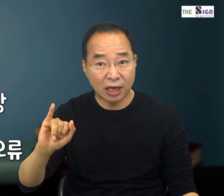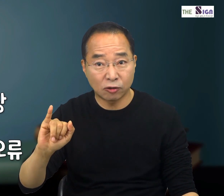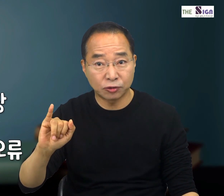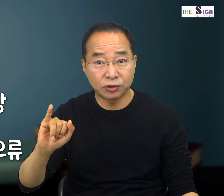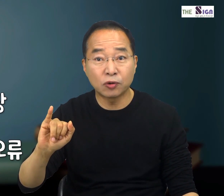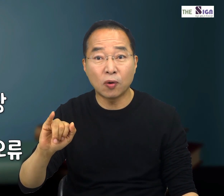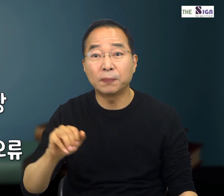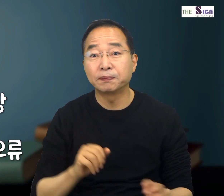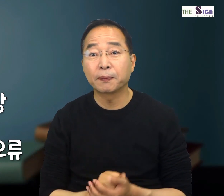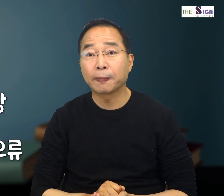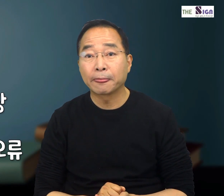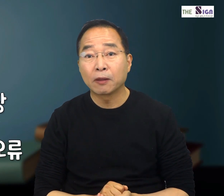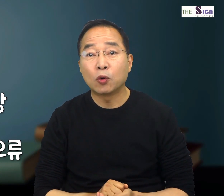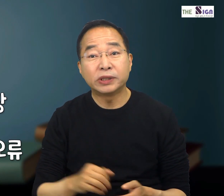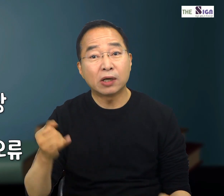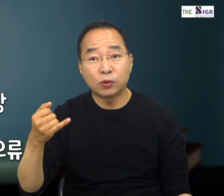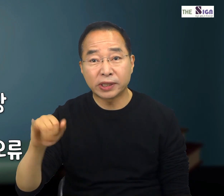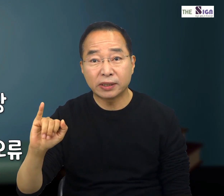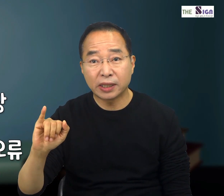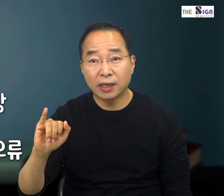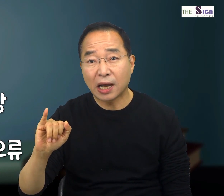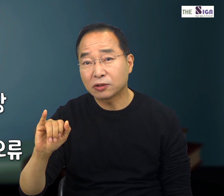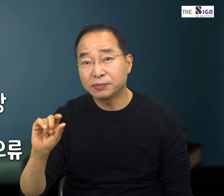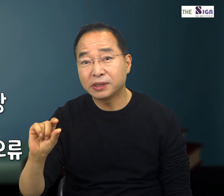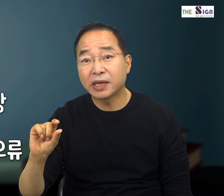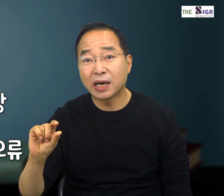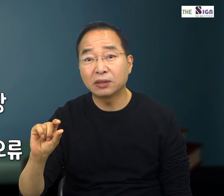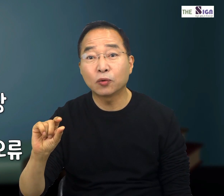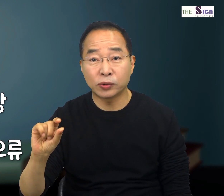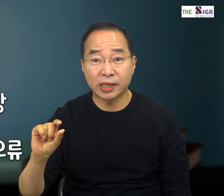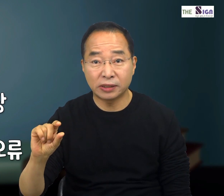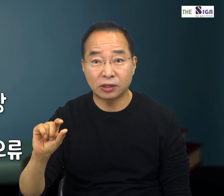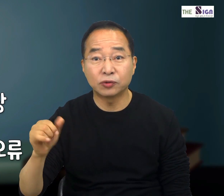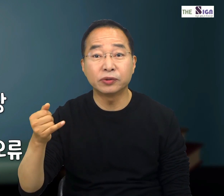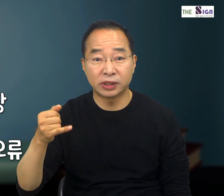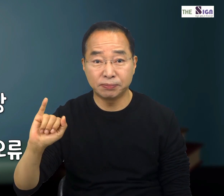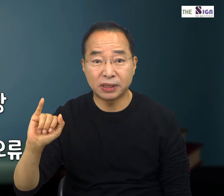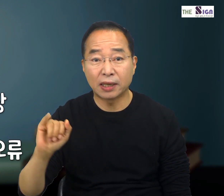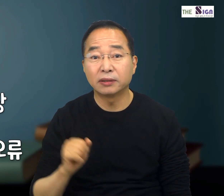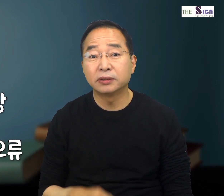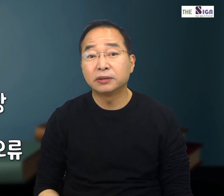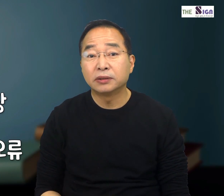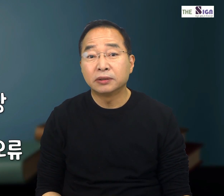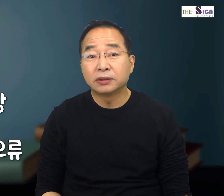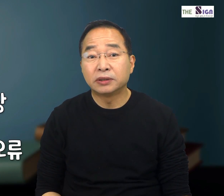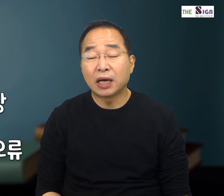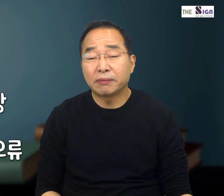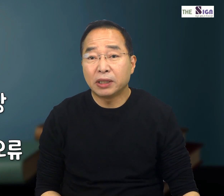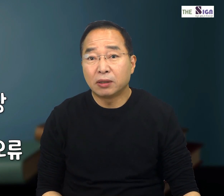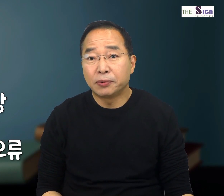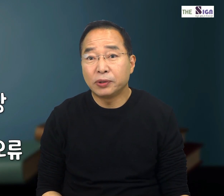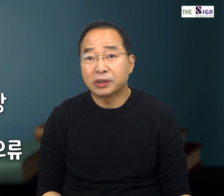것도 쓰고, 고장은 고장인데 아주 미세한 고장일 때도 씁니다. 그 다음에 이런 표현이